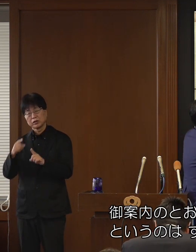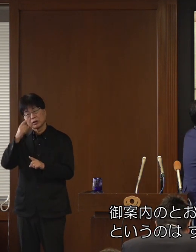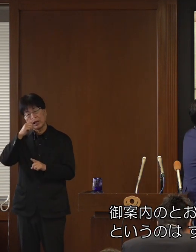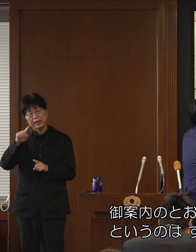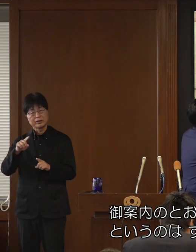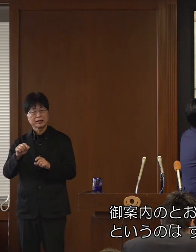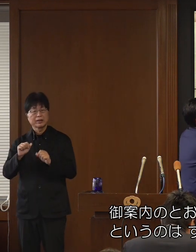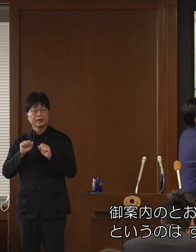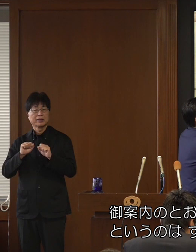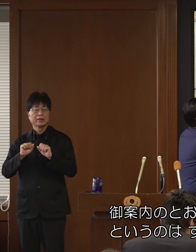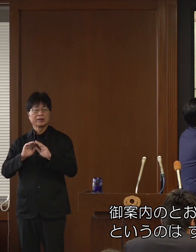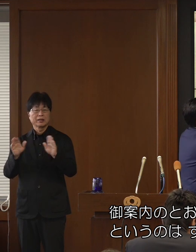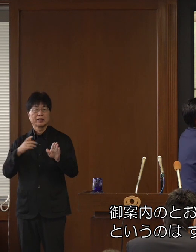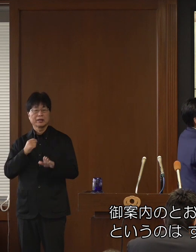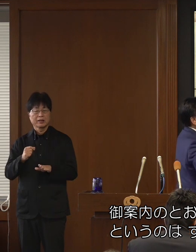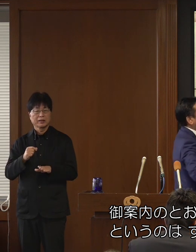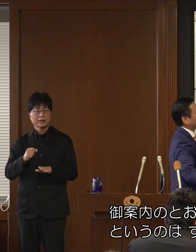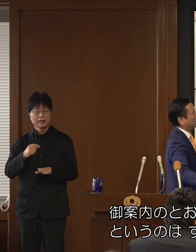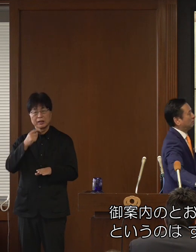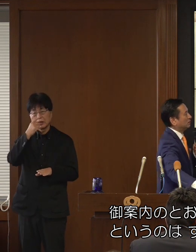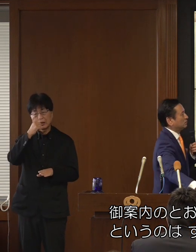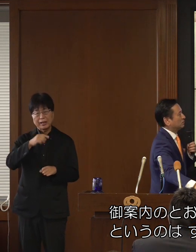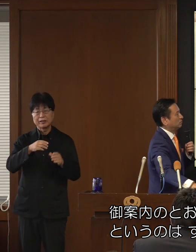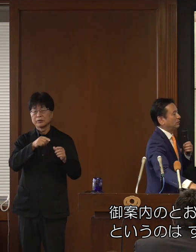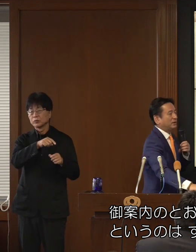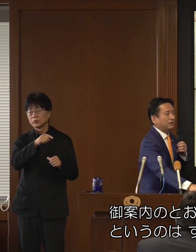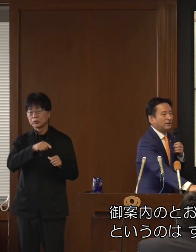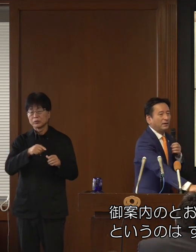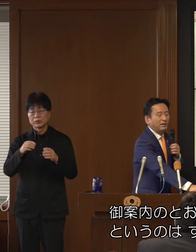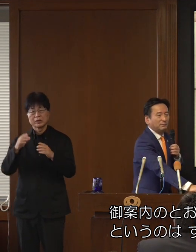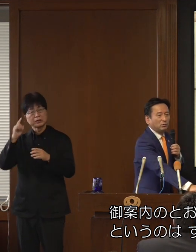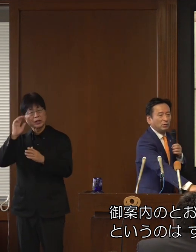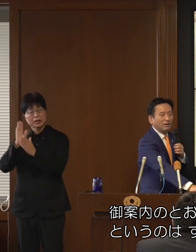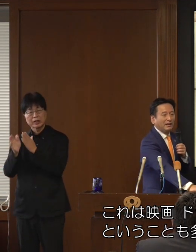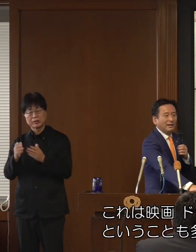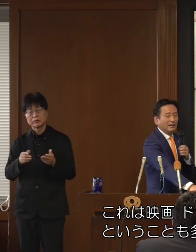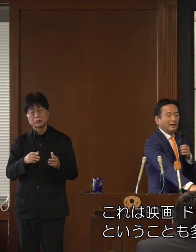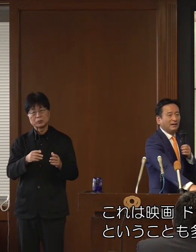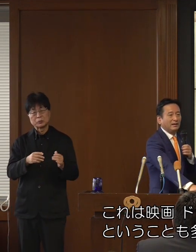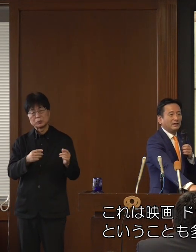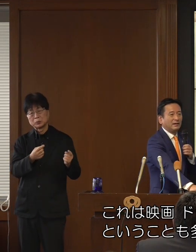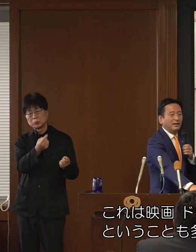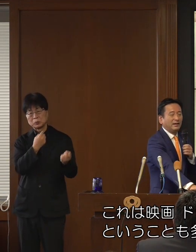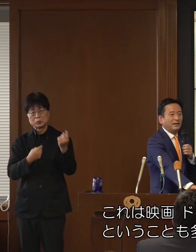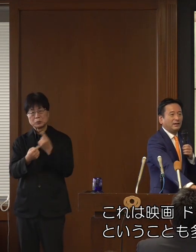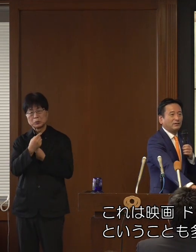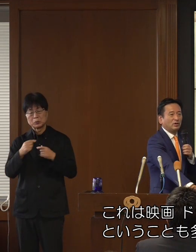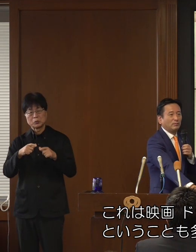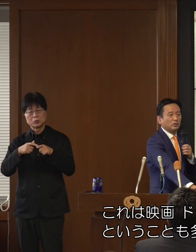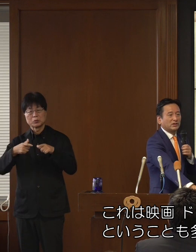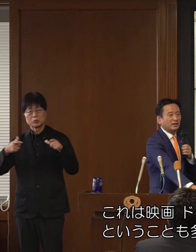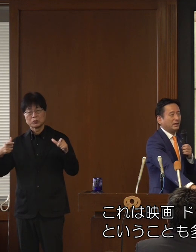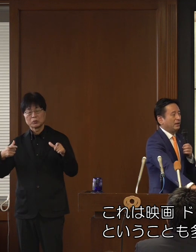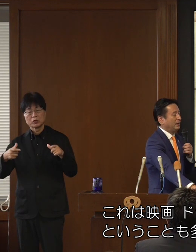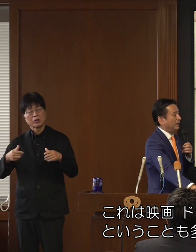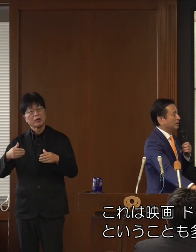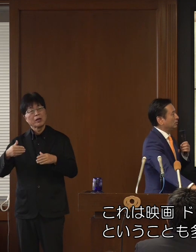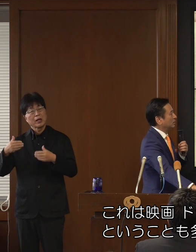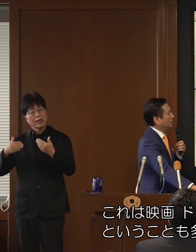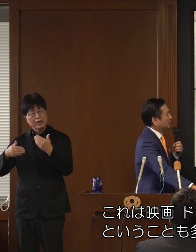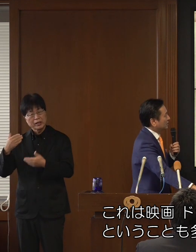イの佐賀県への来訪者というのはずっと増えていて、まあ、これは映画ドラマを佐賀